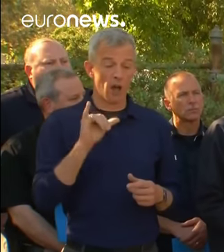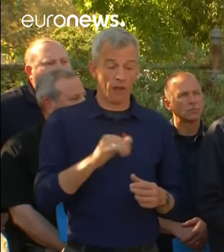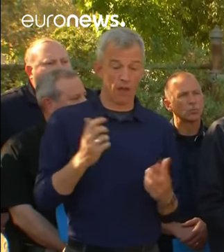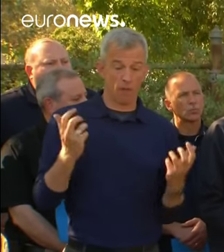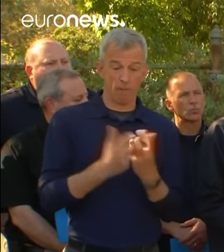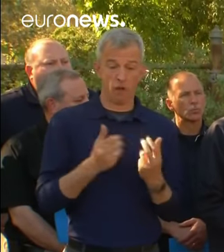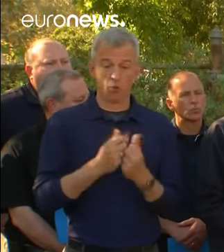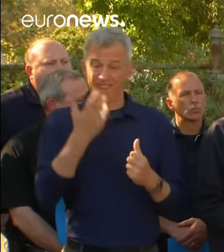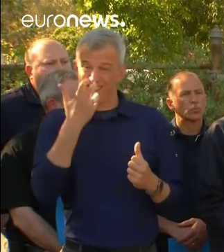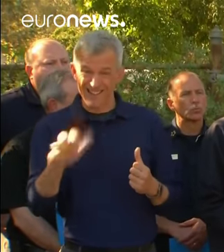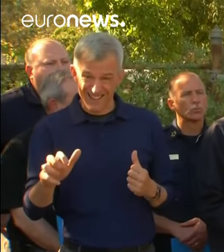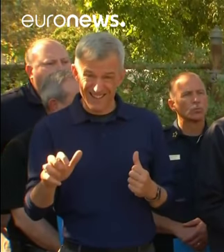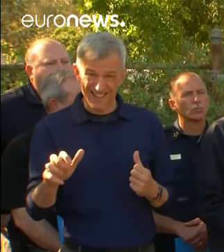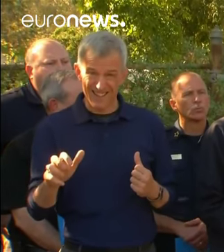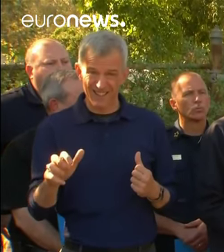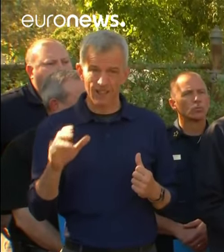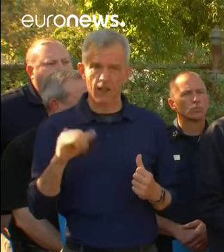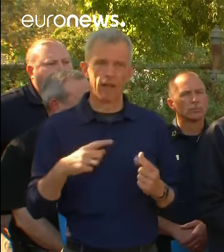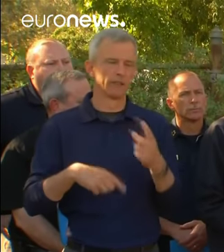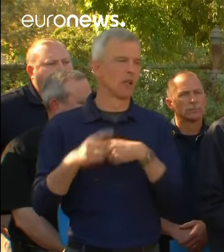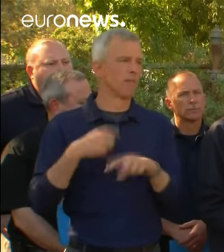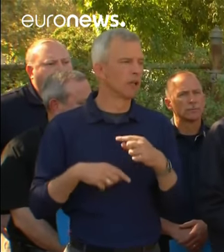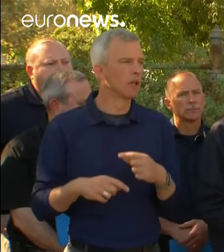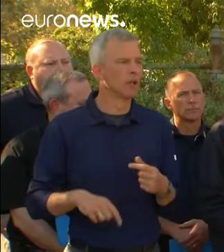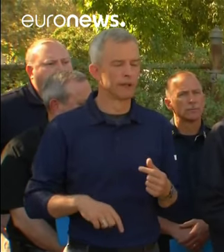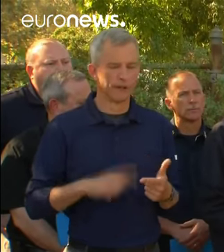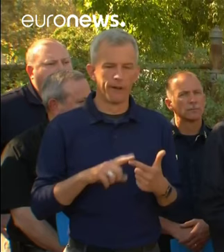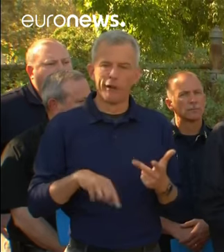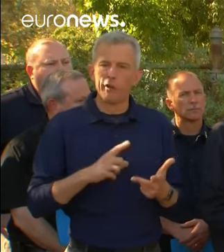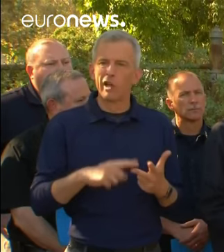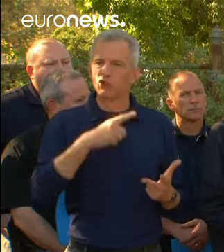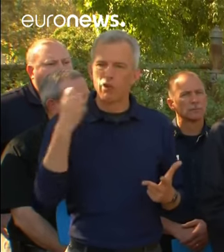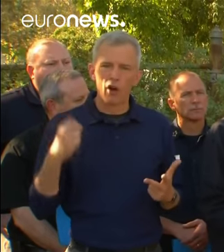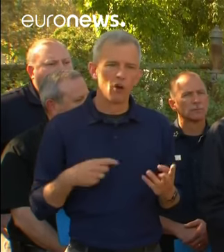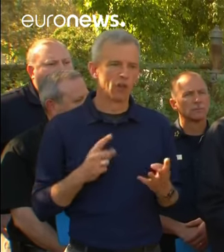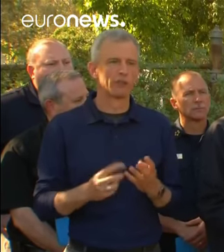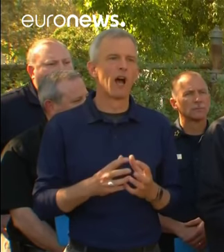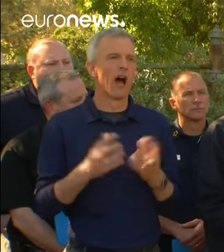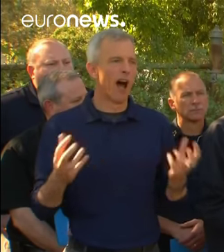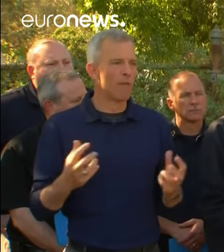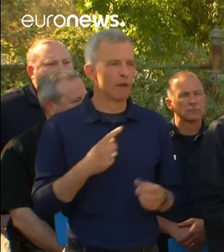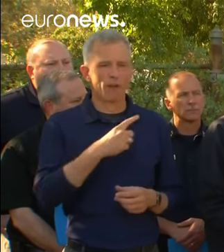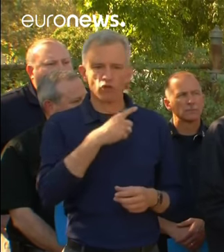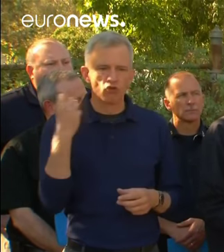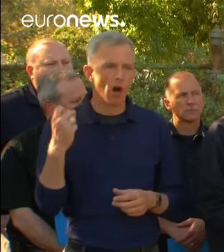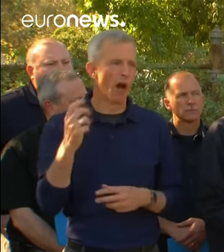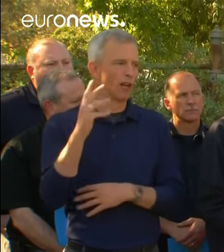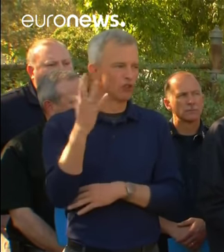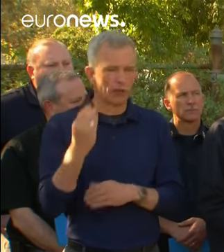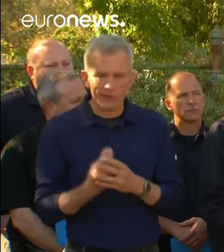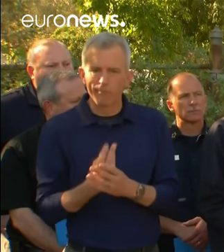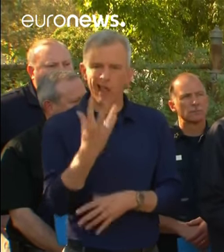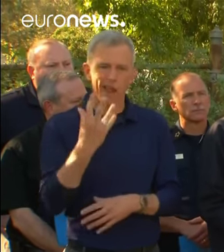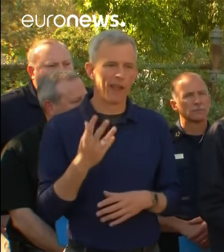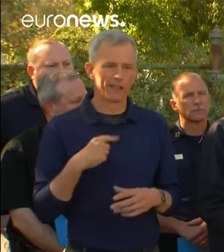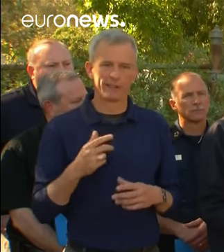Οι συνθήκες του ανέμου σε συνδυασμό με τη ζέστη, την ξηρασία και το πράσινο που δεν έχει καεί καθιστούν το περιβάλλον επικίνδυνο. Ακόμη λοιπόν και αν βλέπετε